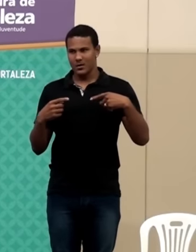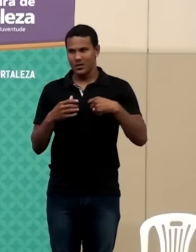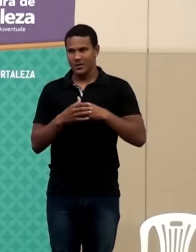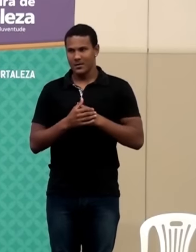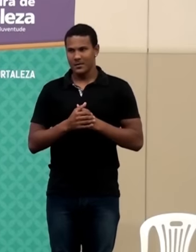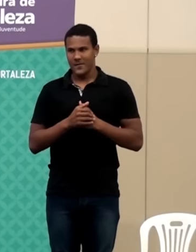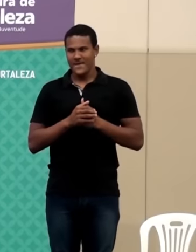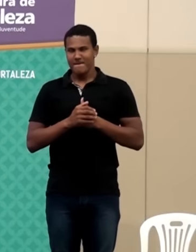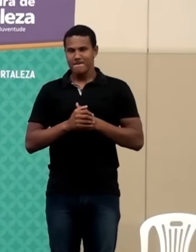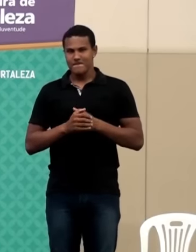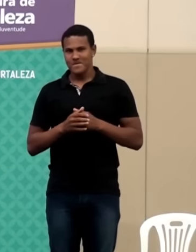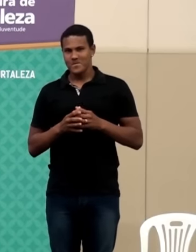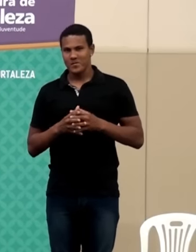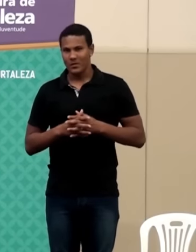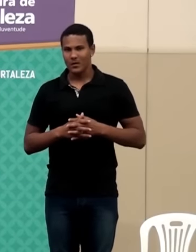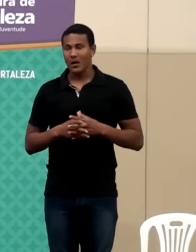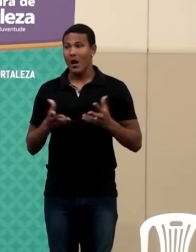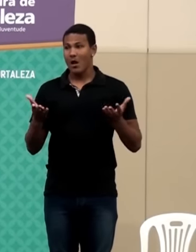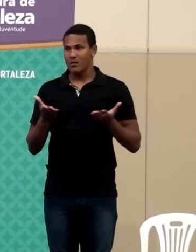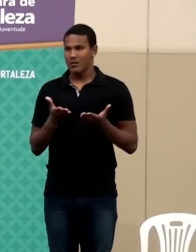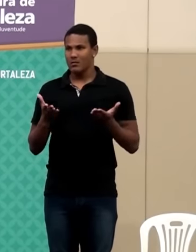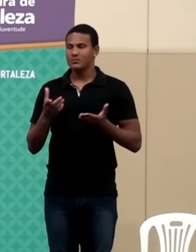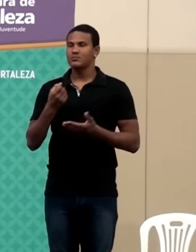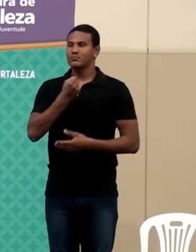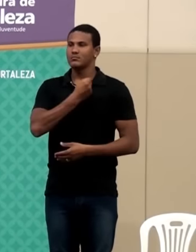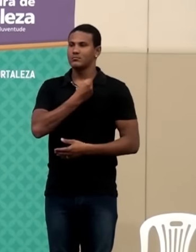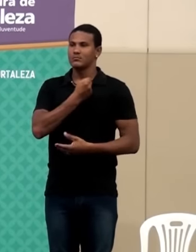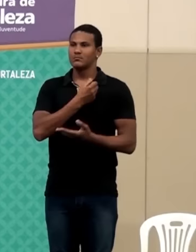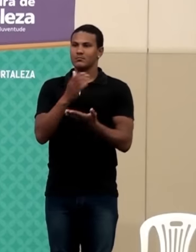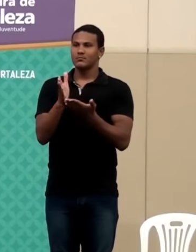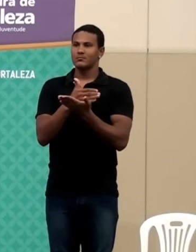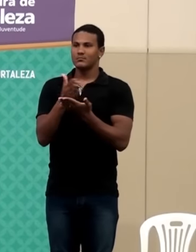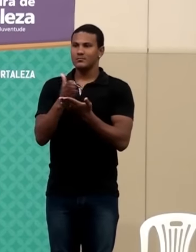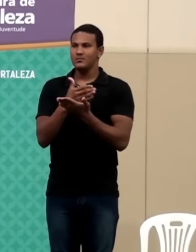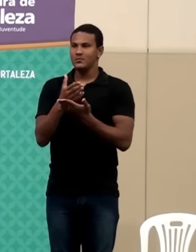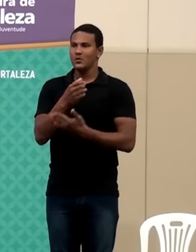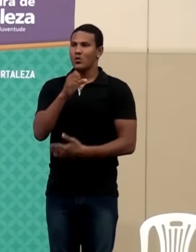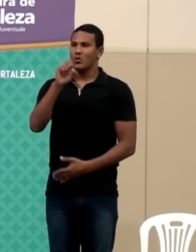Lá na página 89.